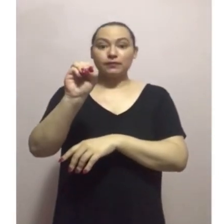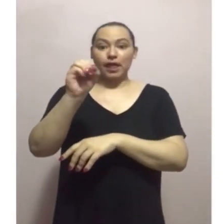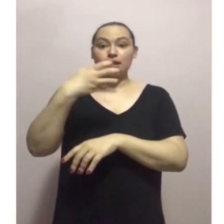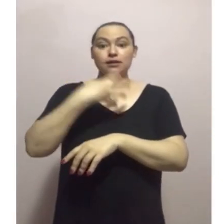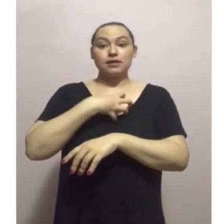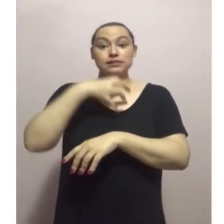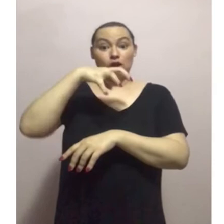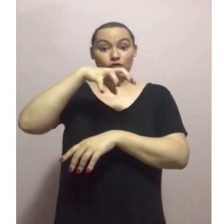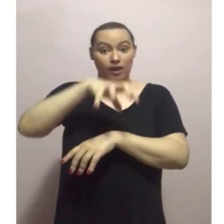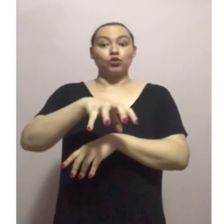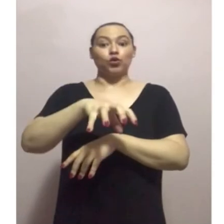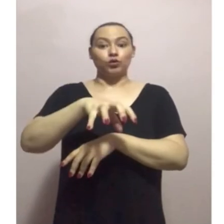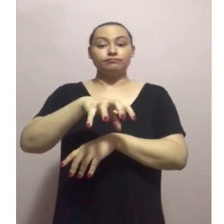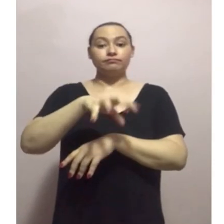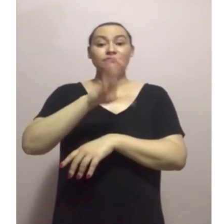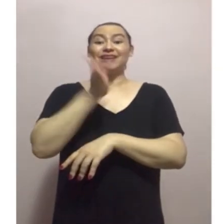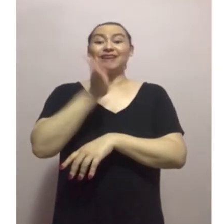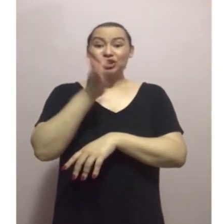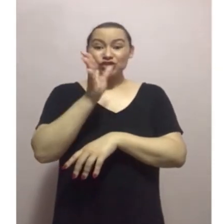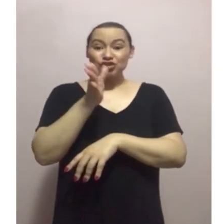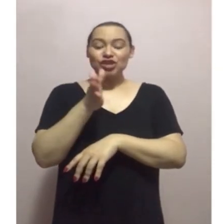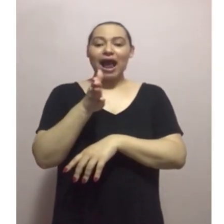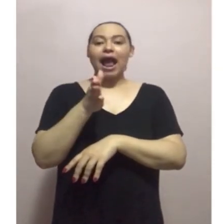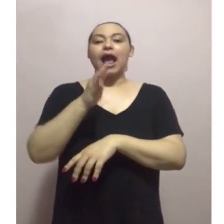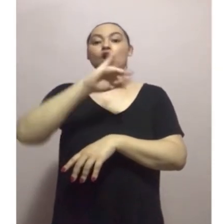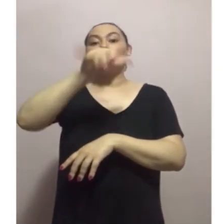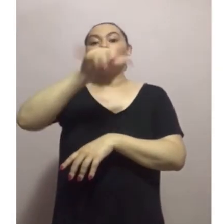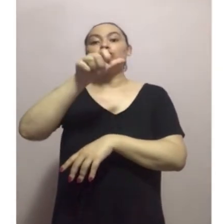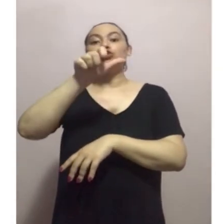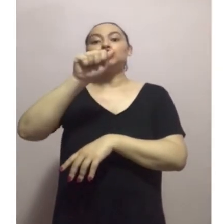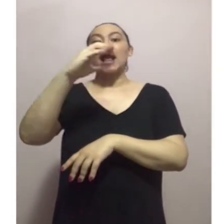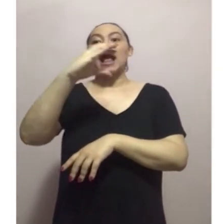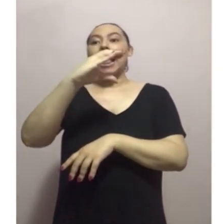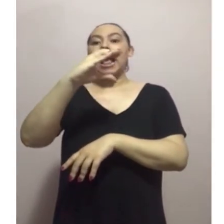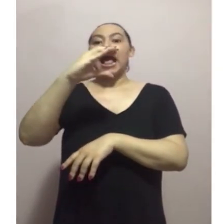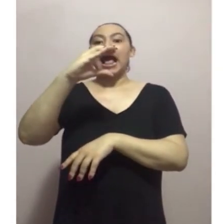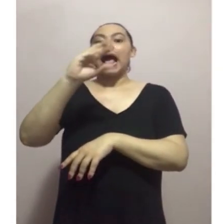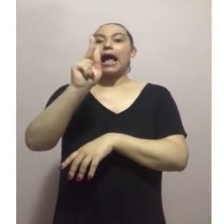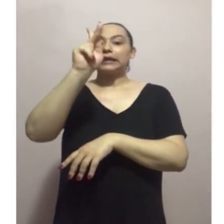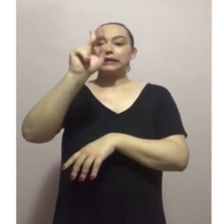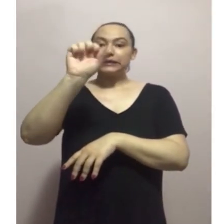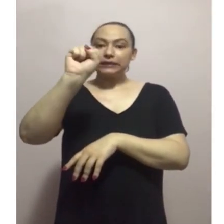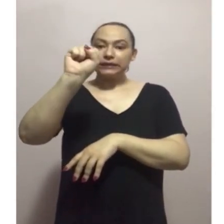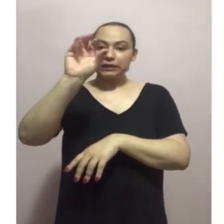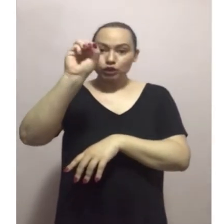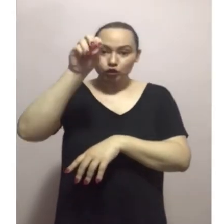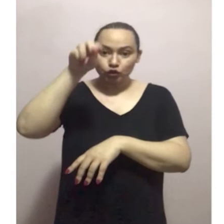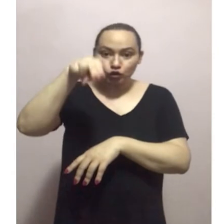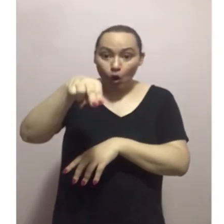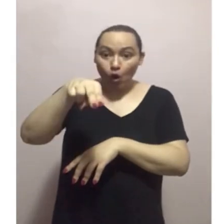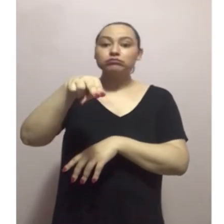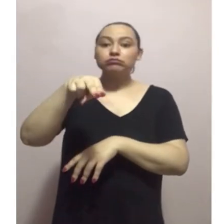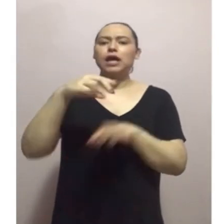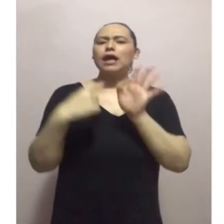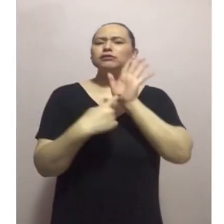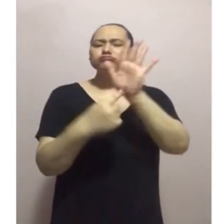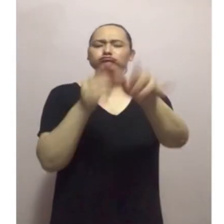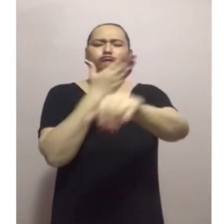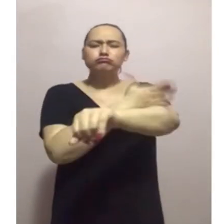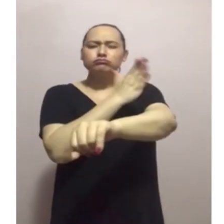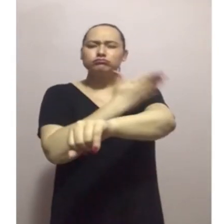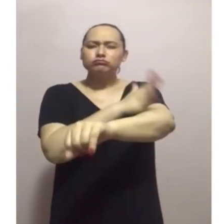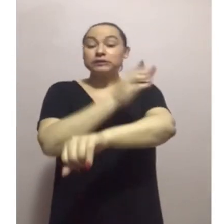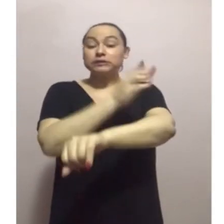Salvador, indo com o Jacksons estava ensaiando para estrear dali a 15